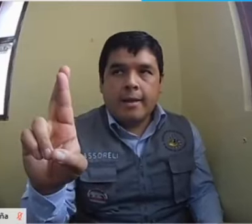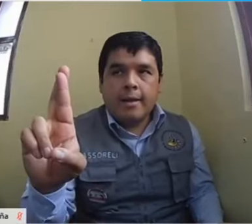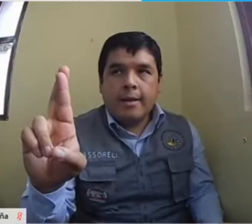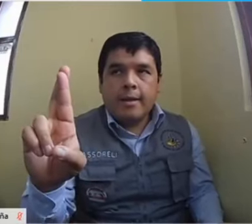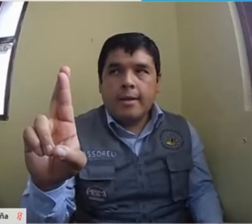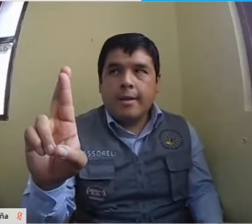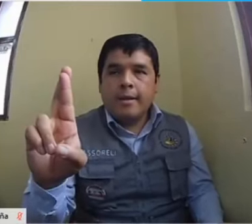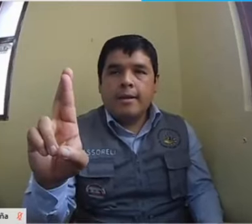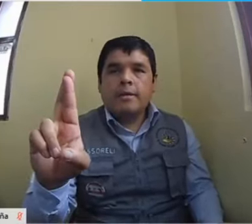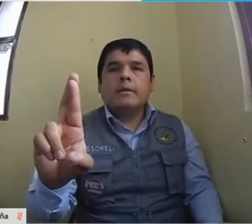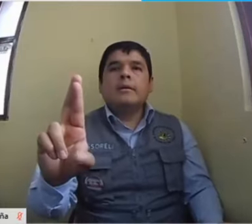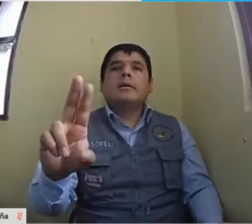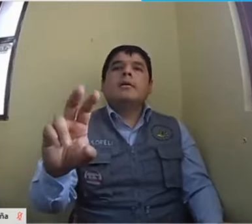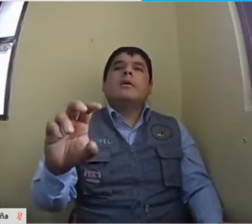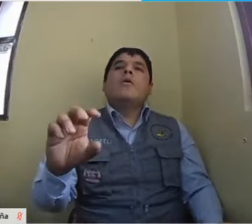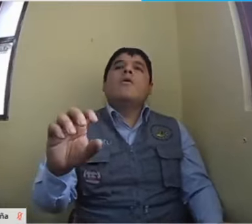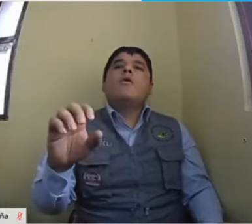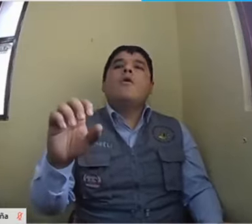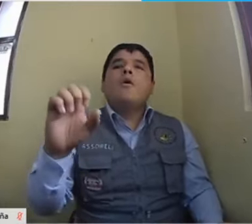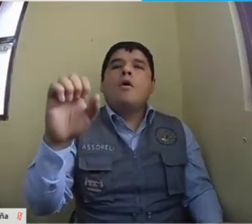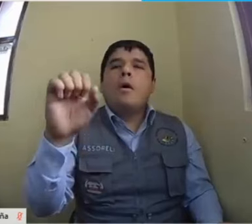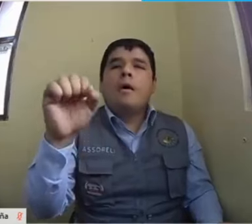el medio sobre el índice. R.